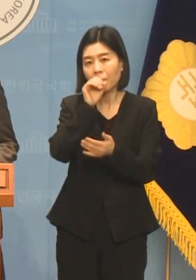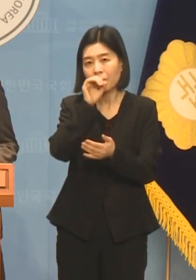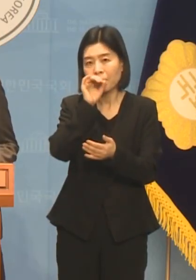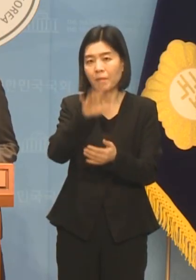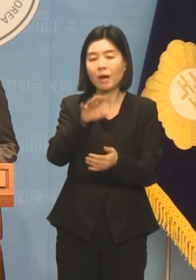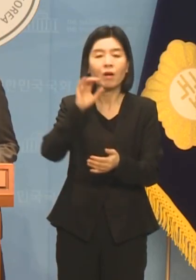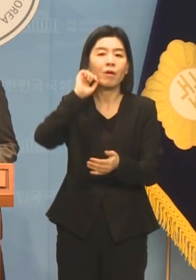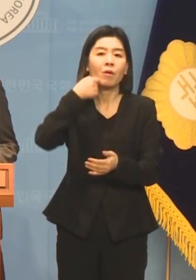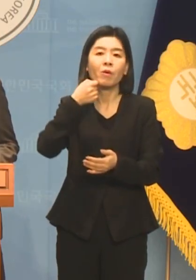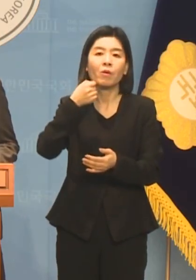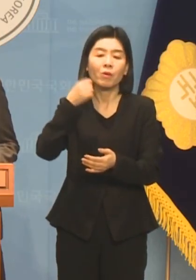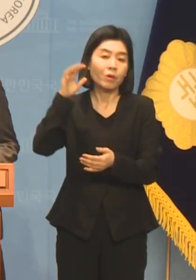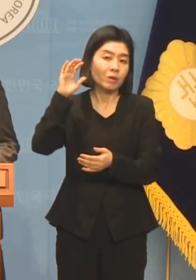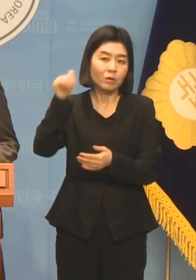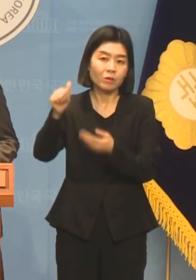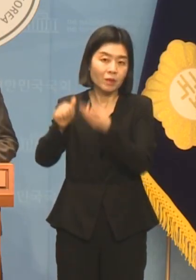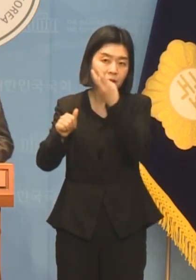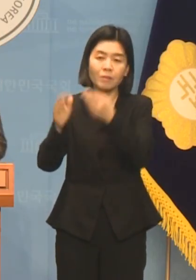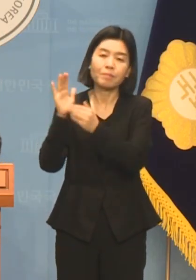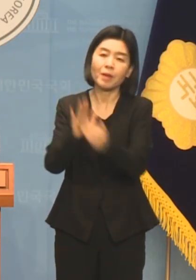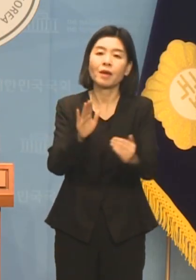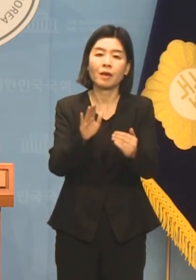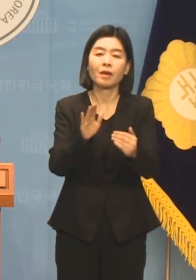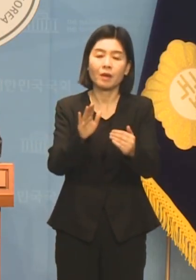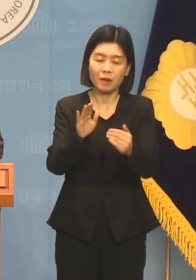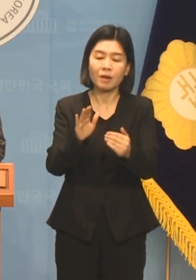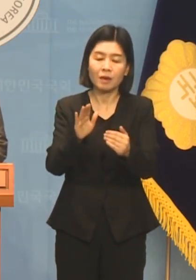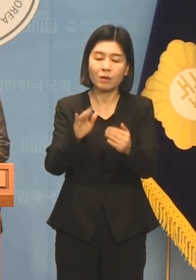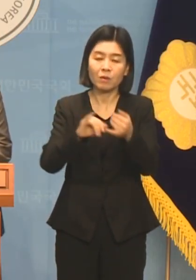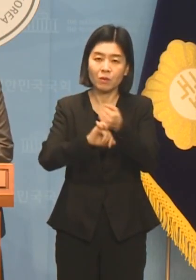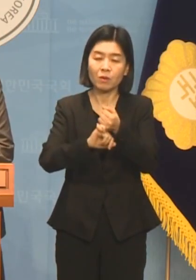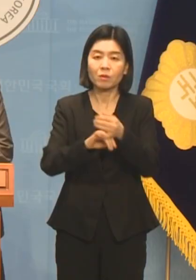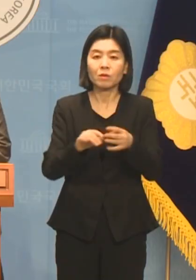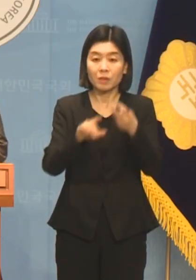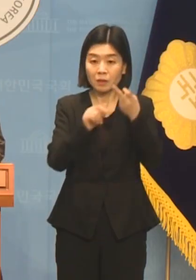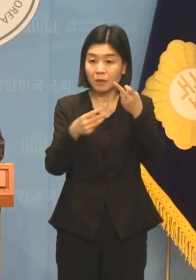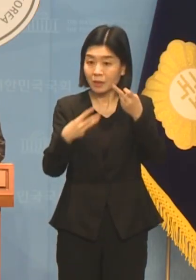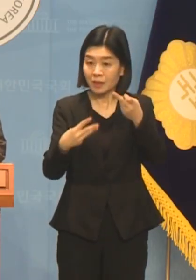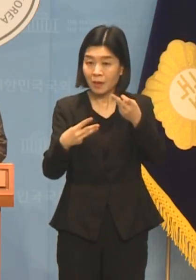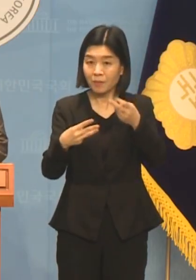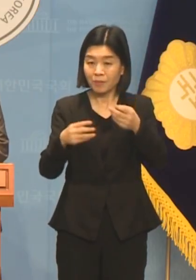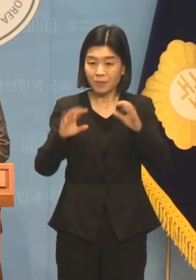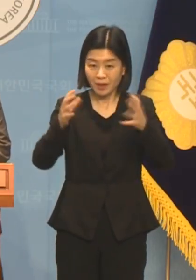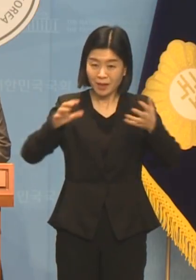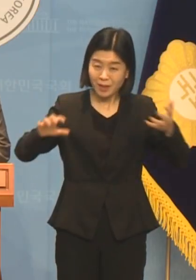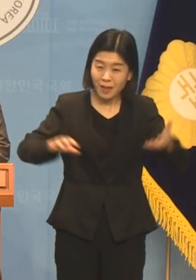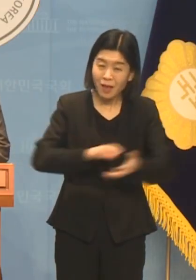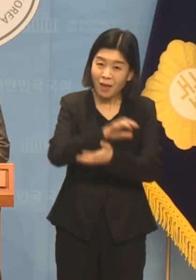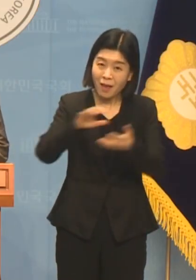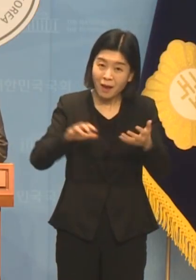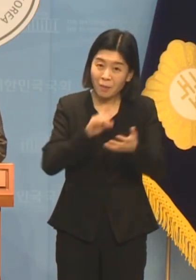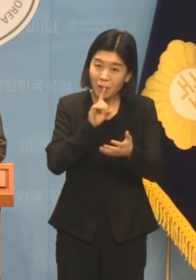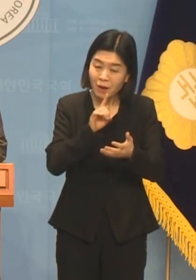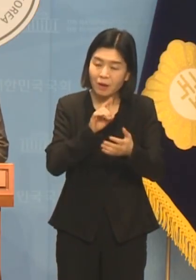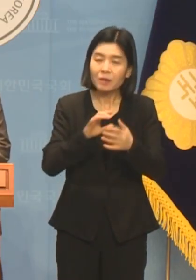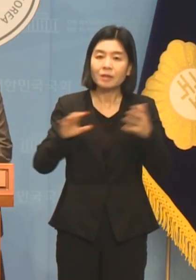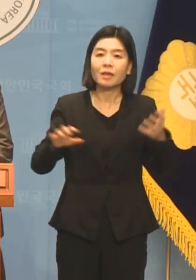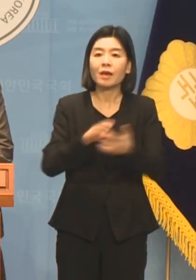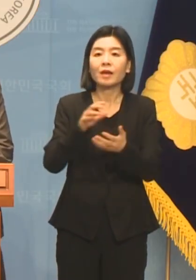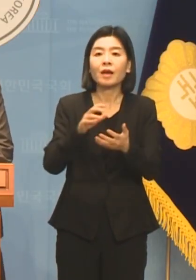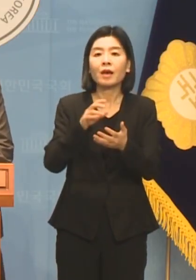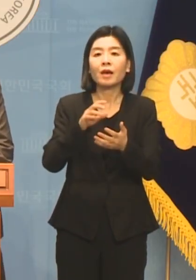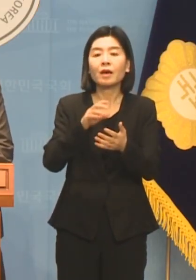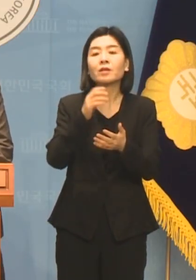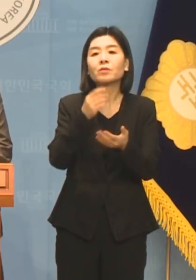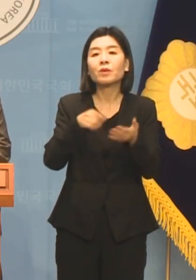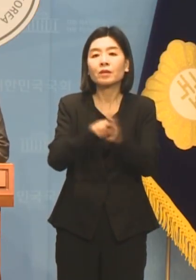될 수밖에 없다라는 말씀을 드립니다. 또 12.3 비상계엄은 내란이라고 하는데 내란이 성립되기 위해서는 형법